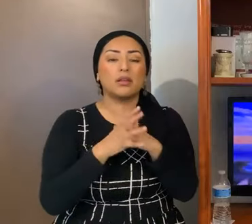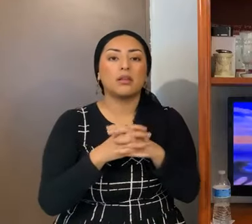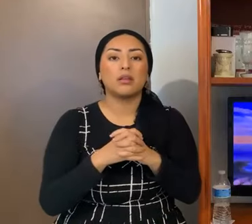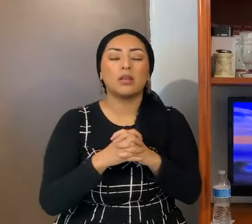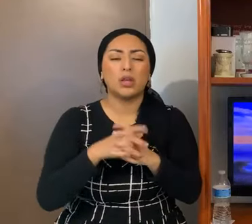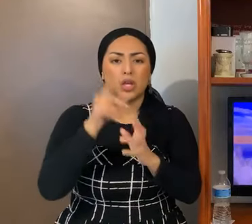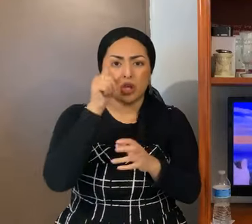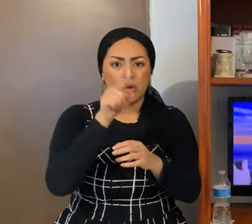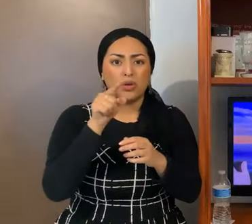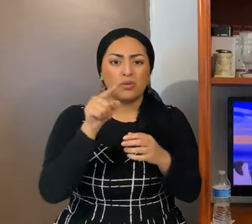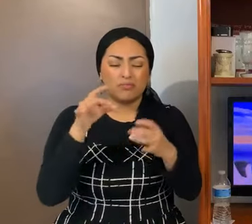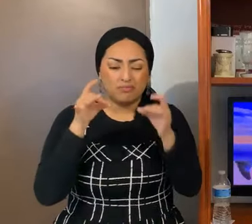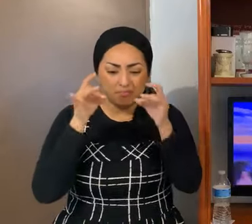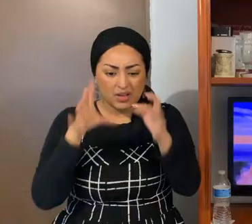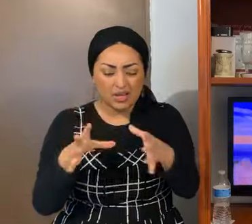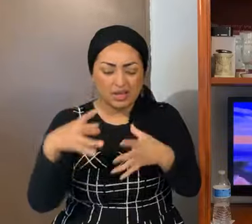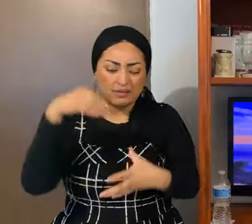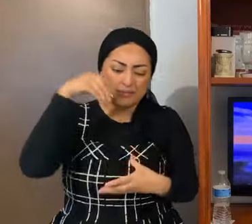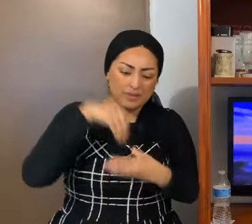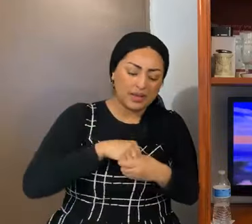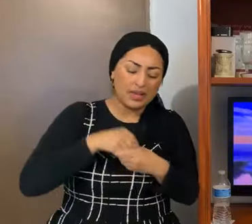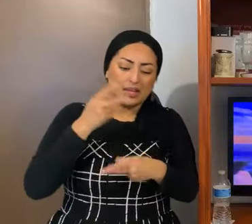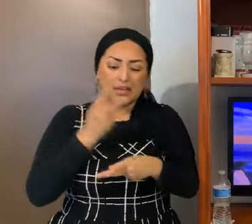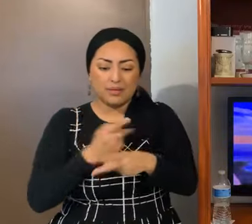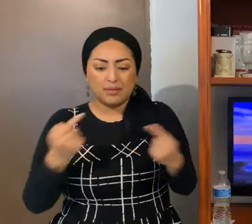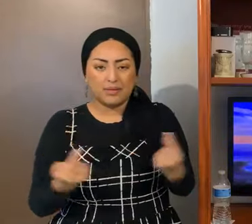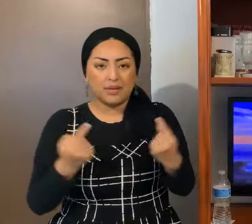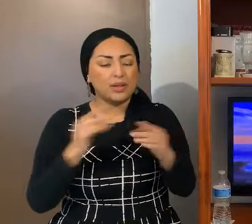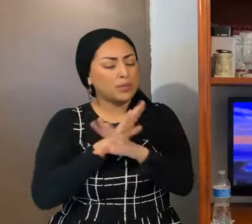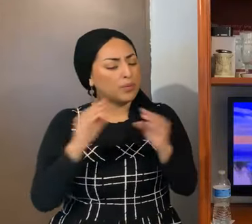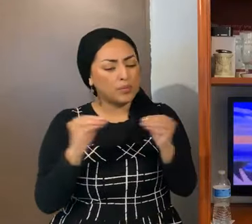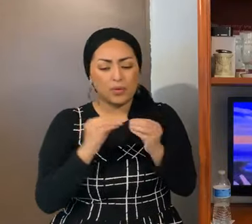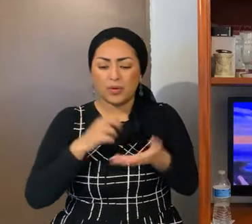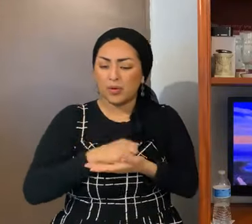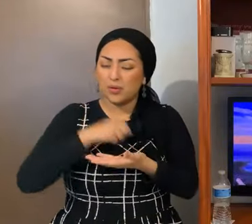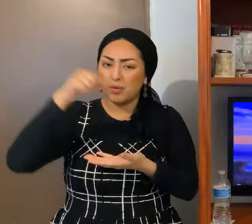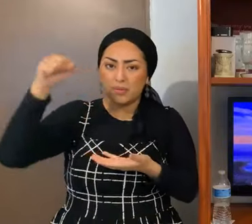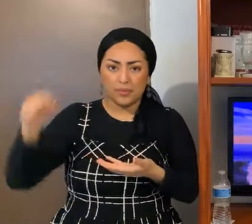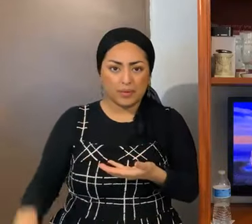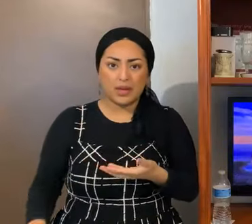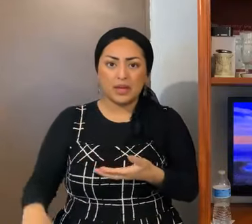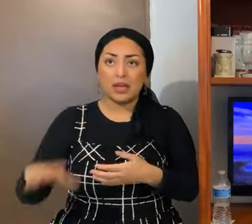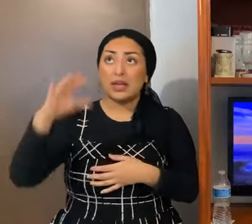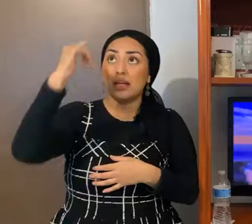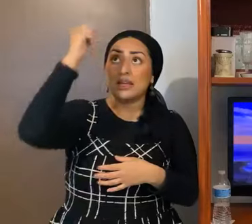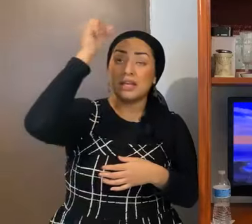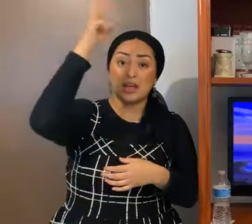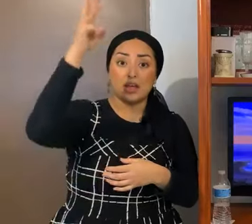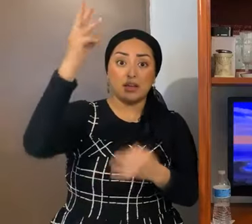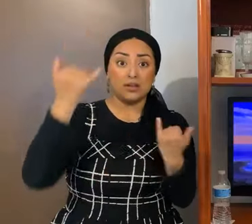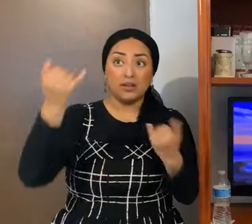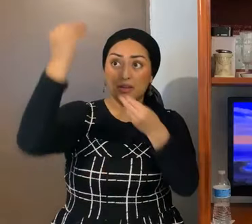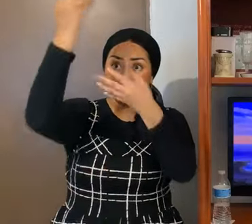con rencor, con odio, con pecado en general. Hoy Yahshua Mashiach abre la puerta y te dice, sal, eres